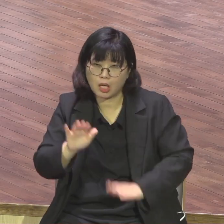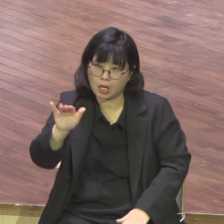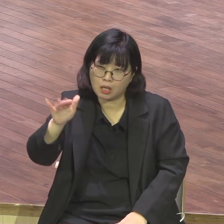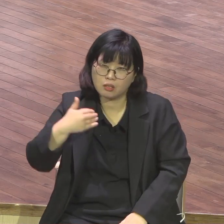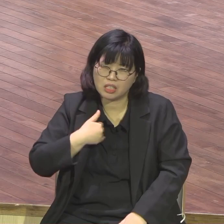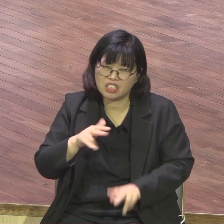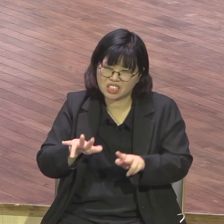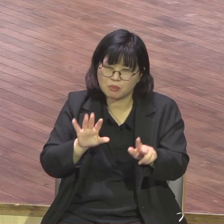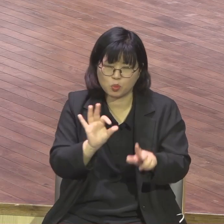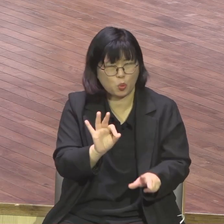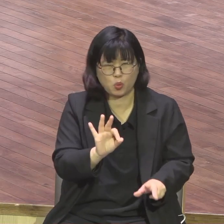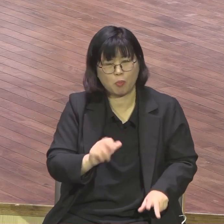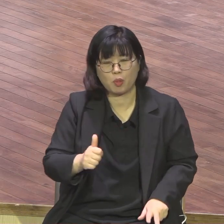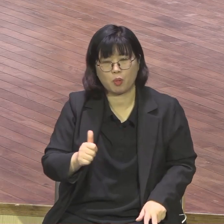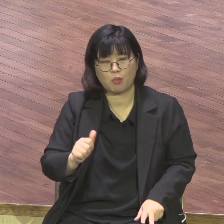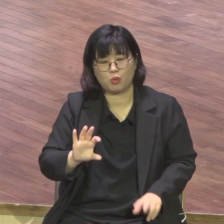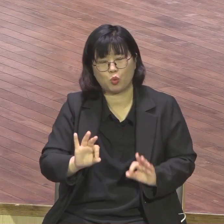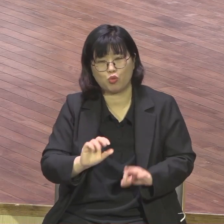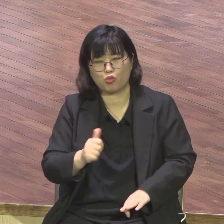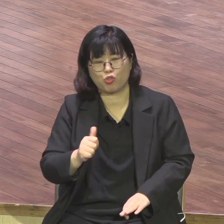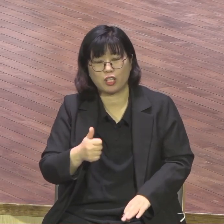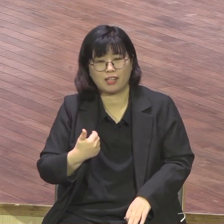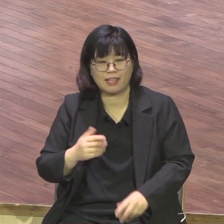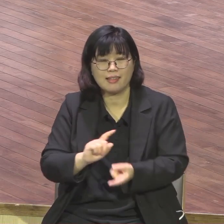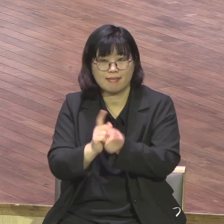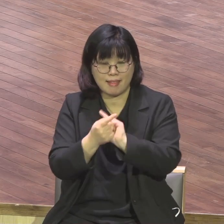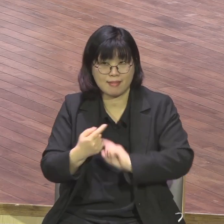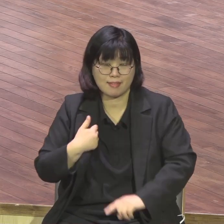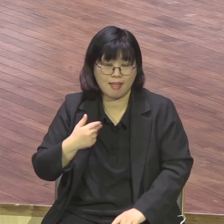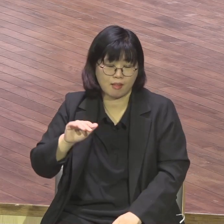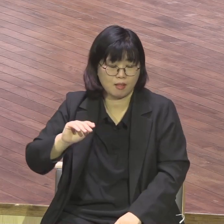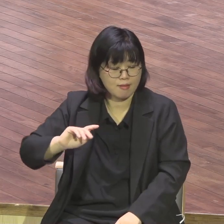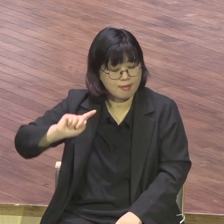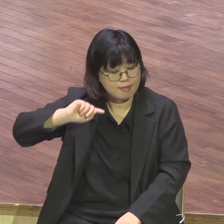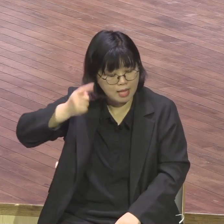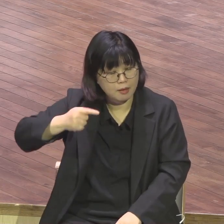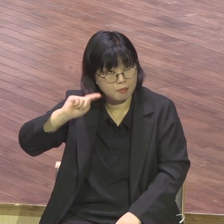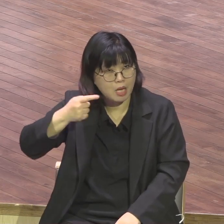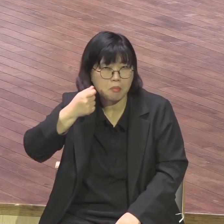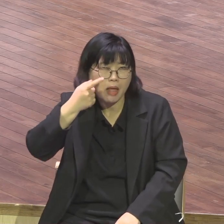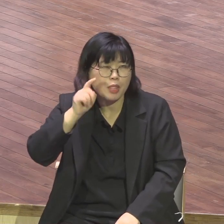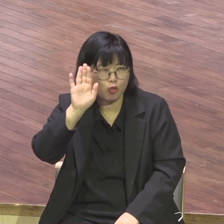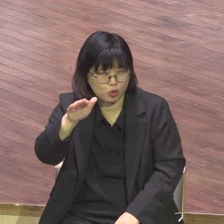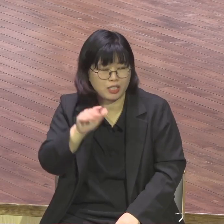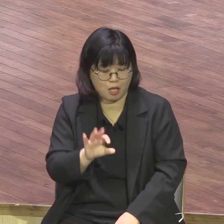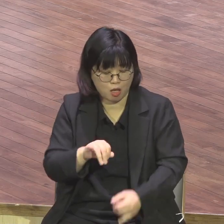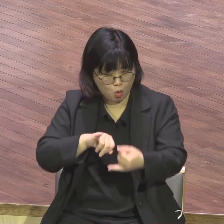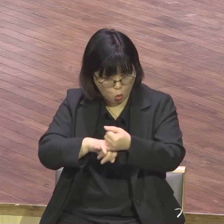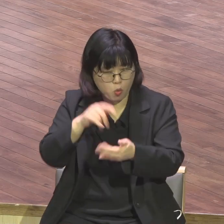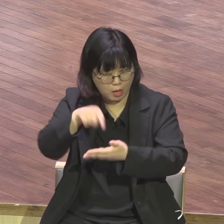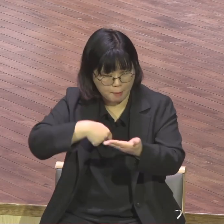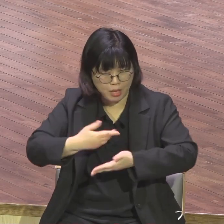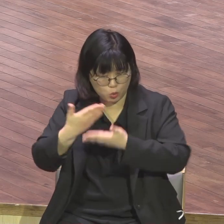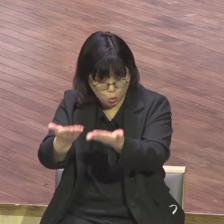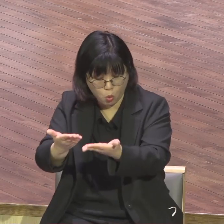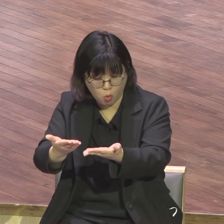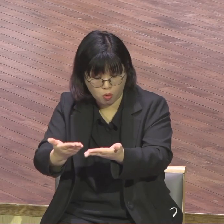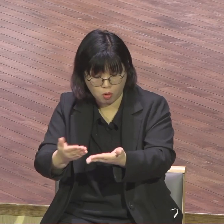바로 그냥 그 다음날 바로 그냥 말 한마디면 끝이래요. 그 말이 신용 보증이란